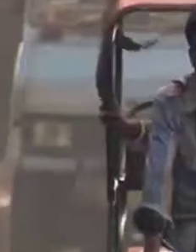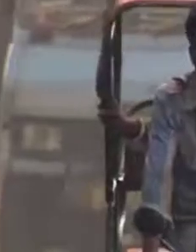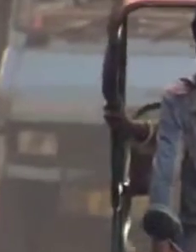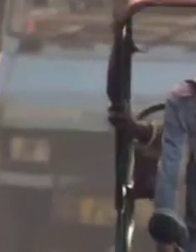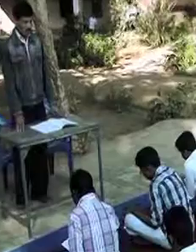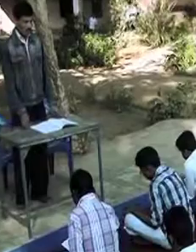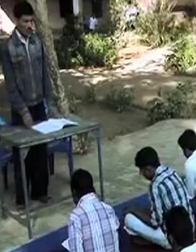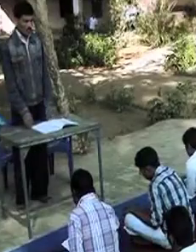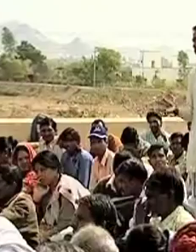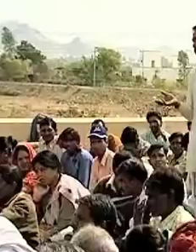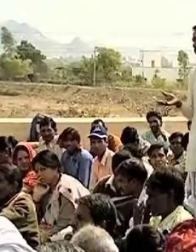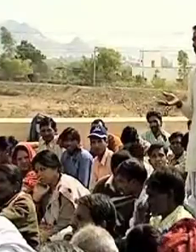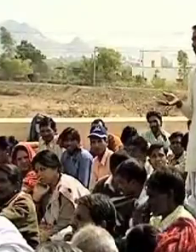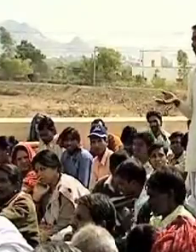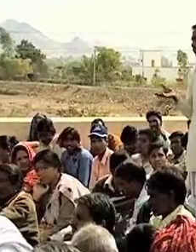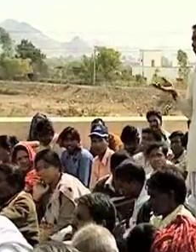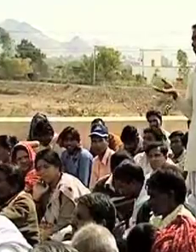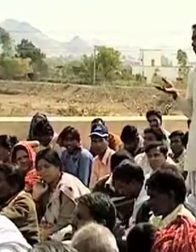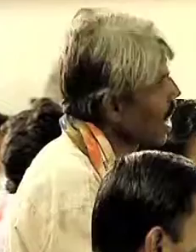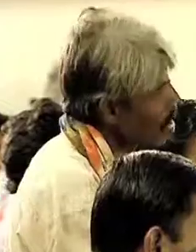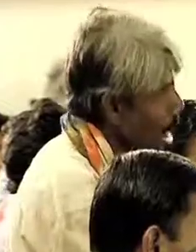धन साधन समय की सीमा से